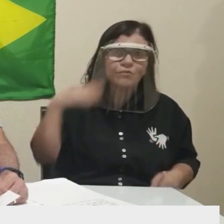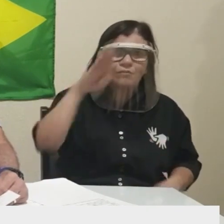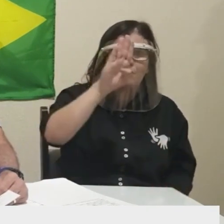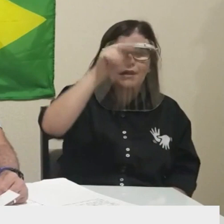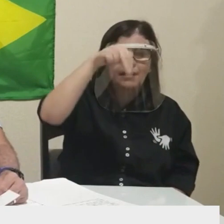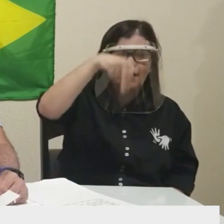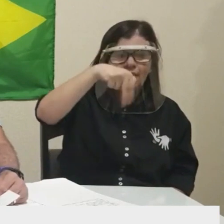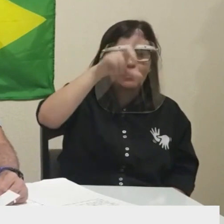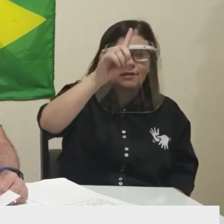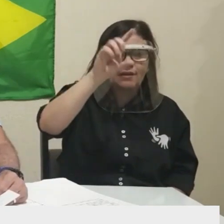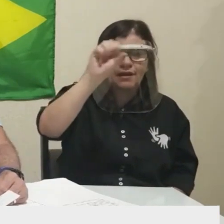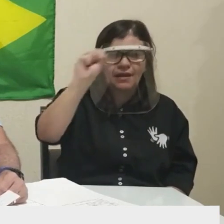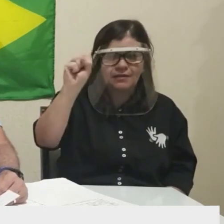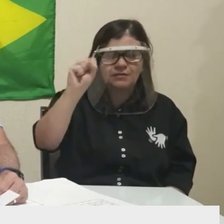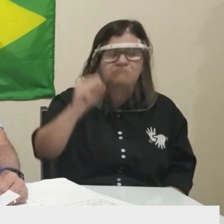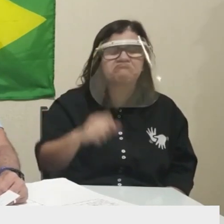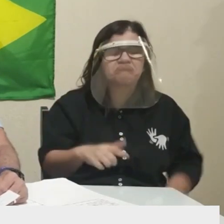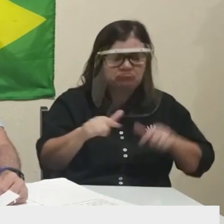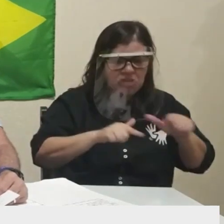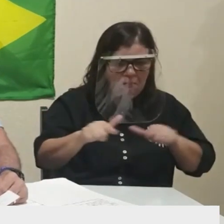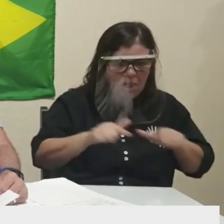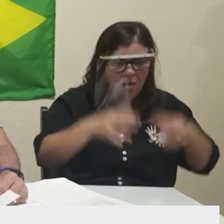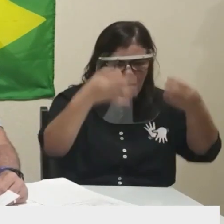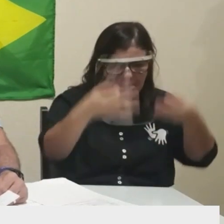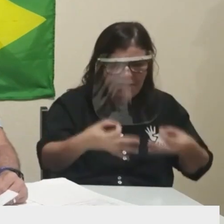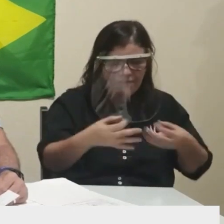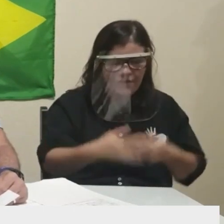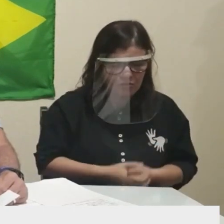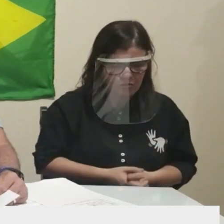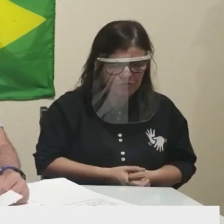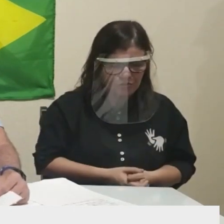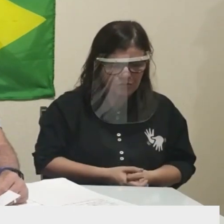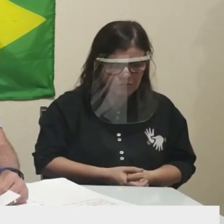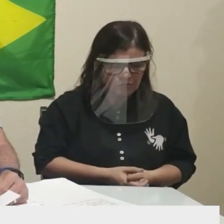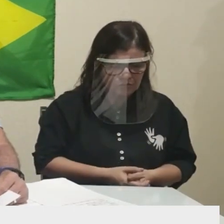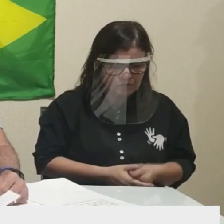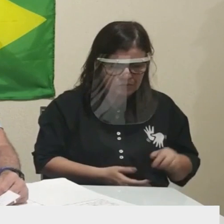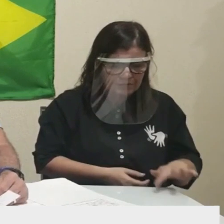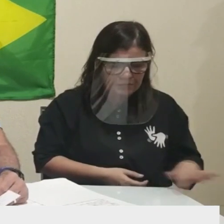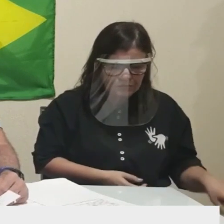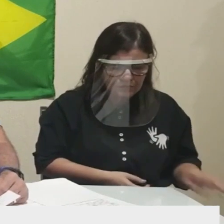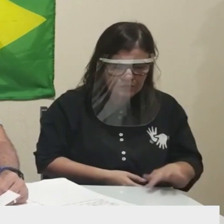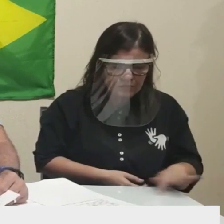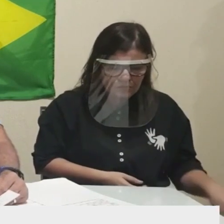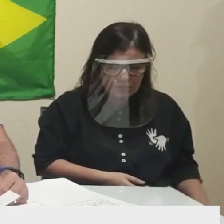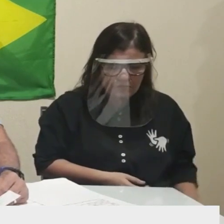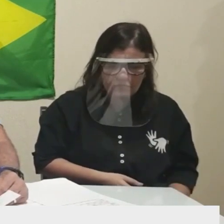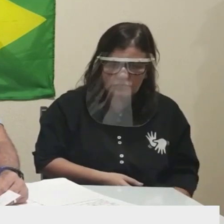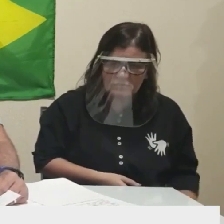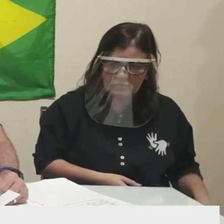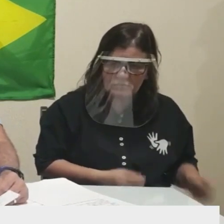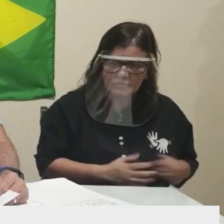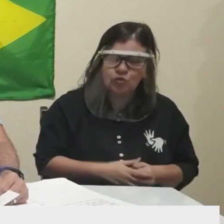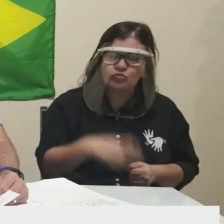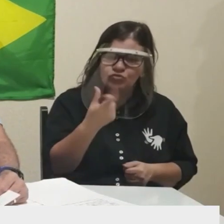numa transação dessa, trabalho do Tarcísio, não conversou com ninguém, não sei, comigo, obviamente, converso muito com ele.